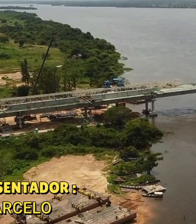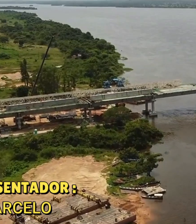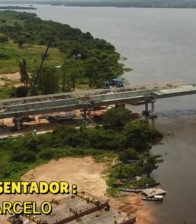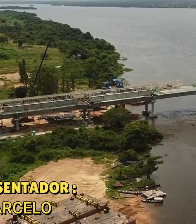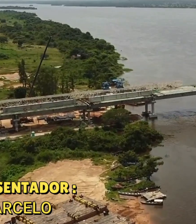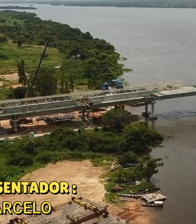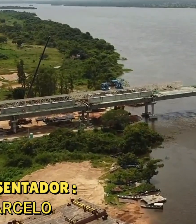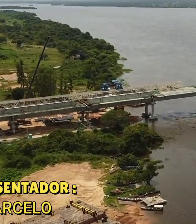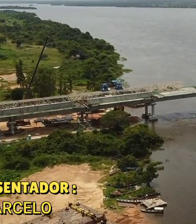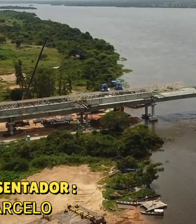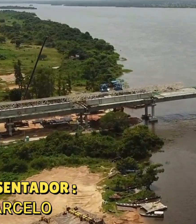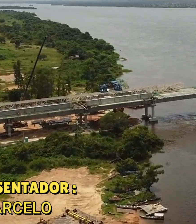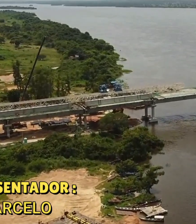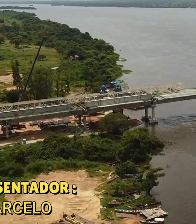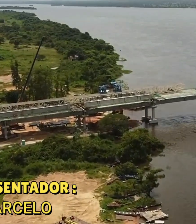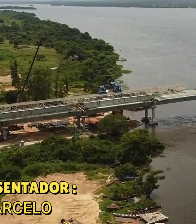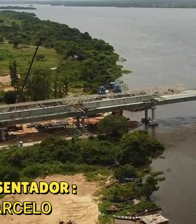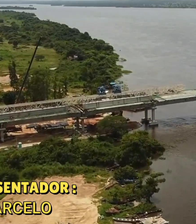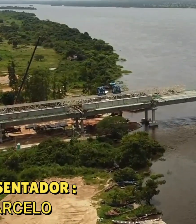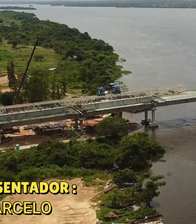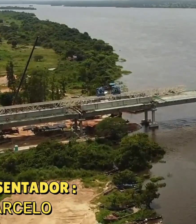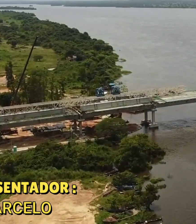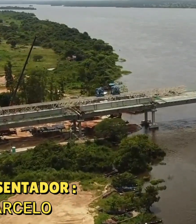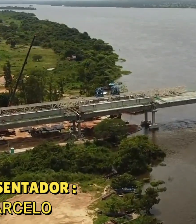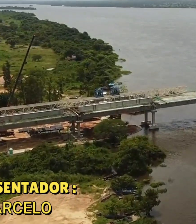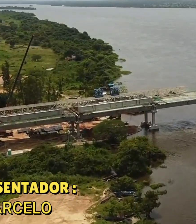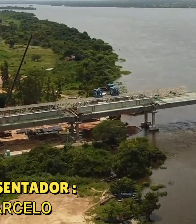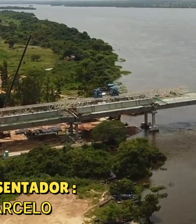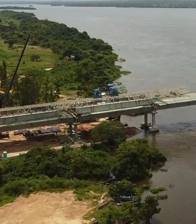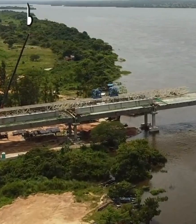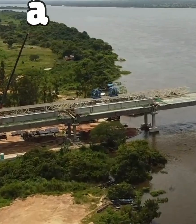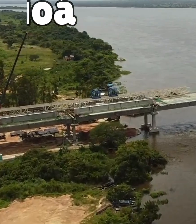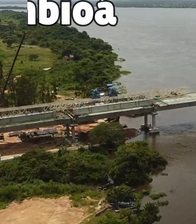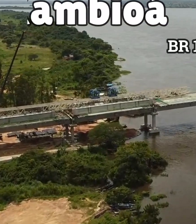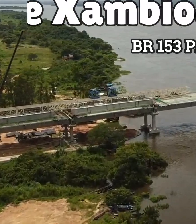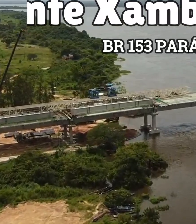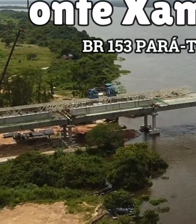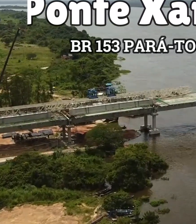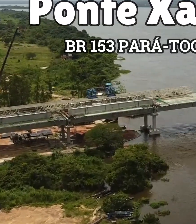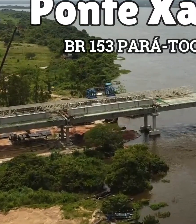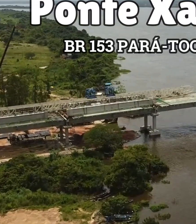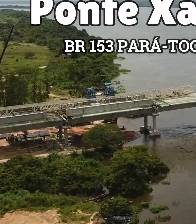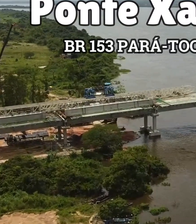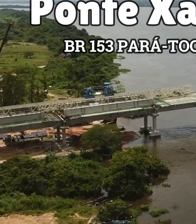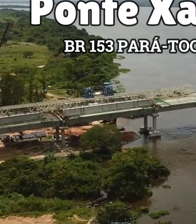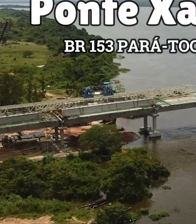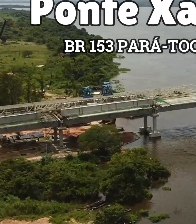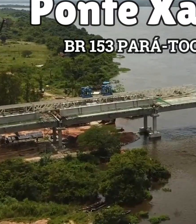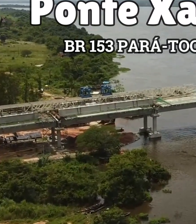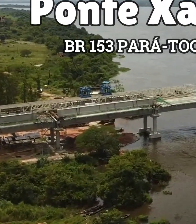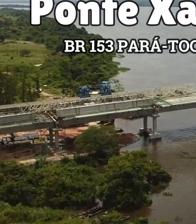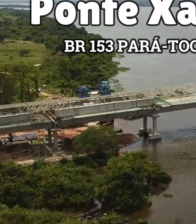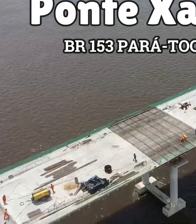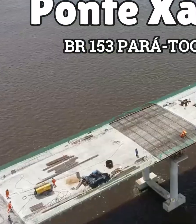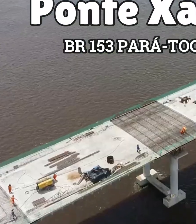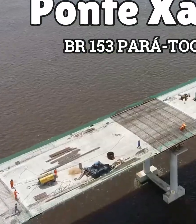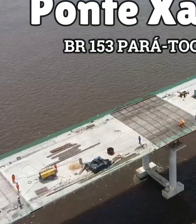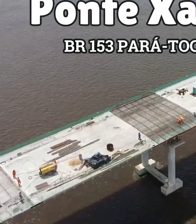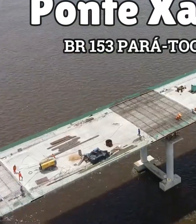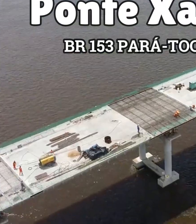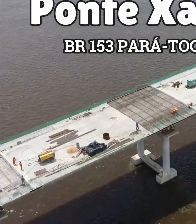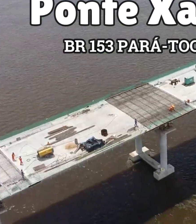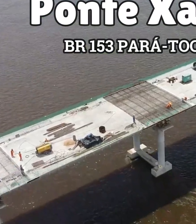Boa noite, pessoal. Meu nome é Marcelo e hoje nós iremos conferir como que estão as obras de construção da ponte de Xambioá sobre o rio Araguaia,